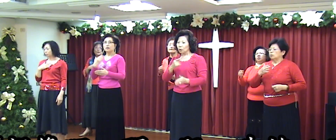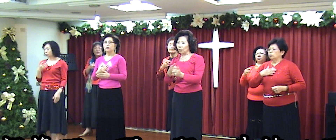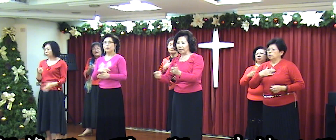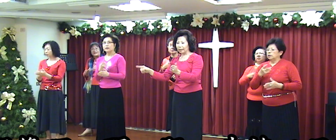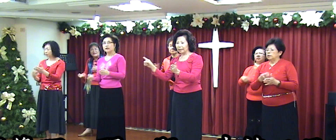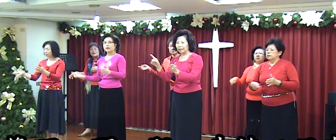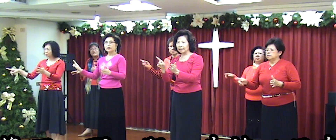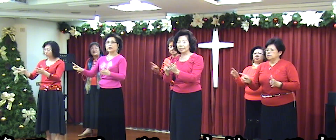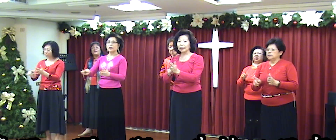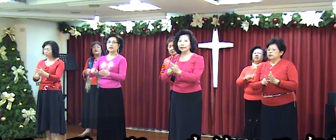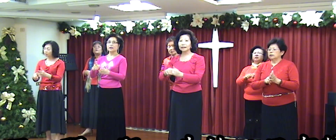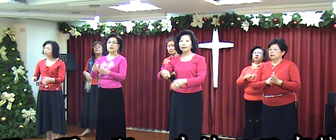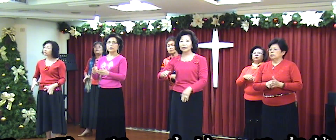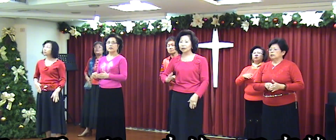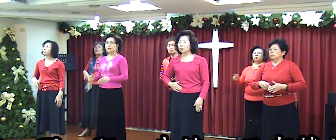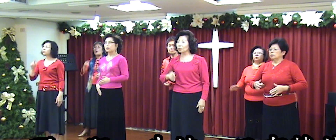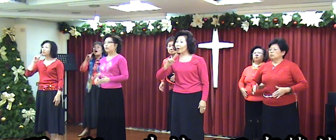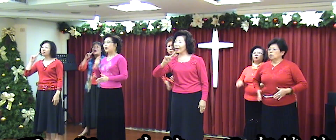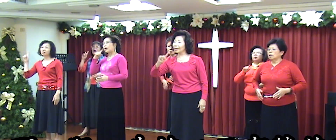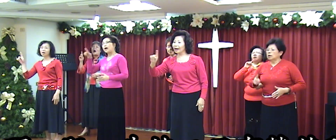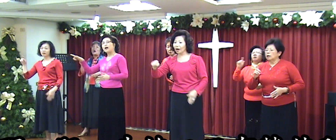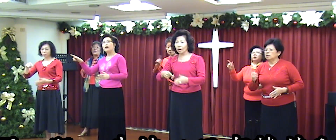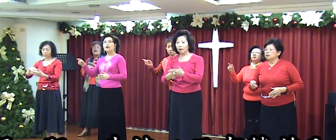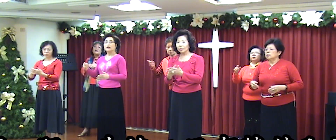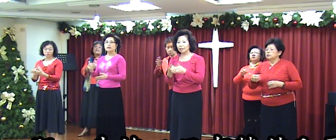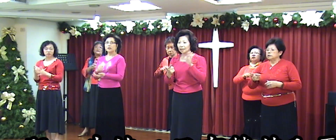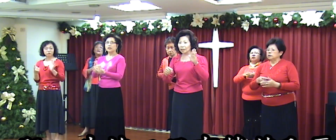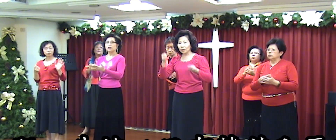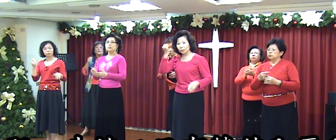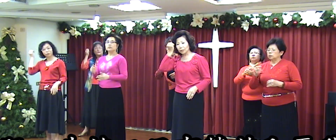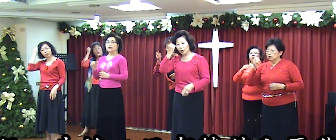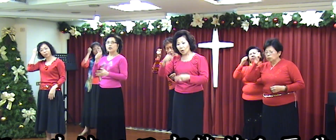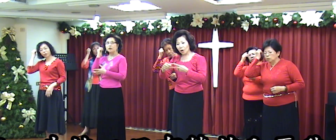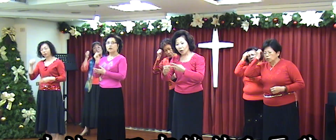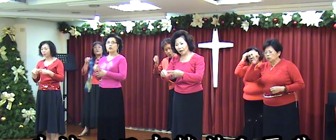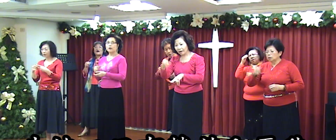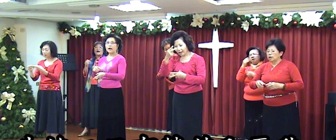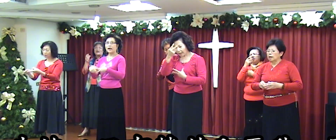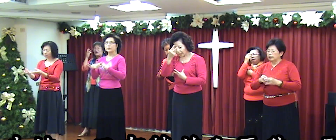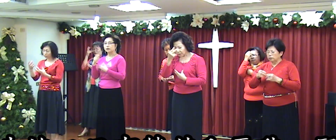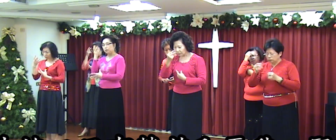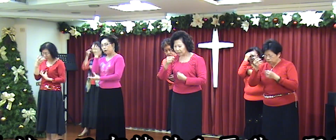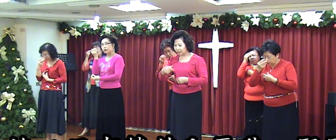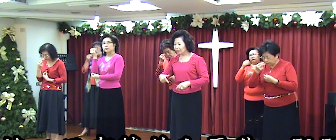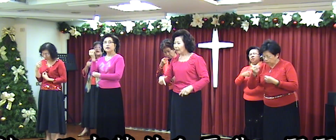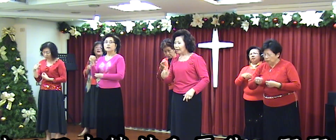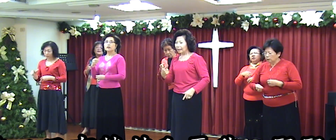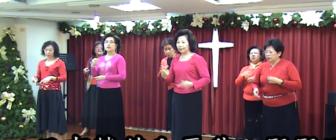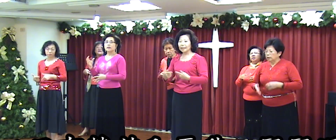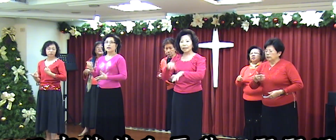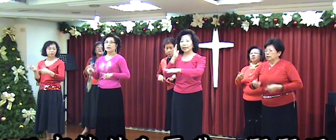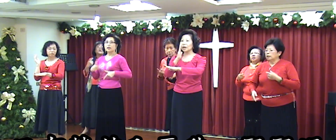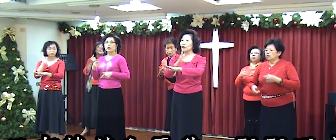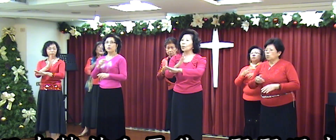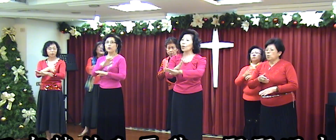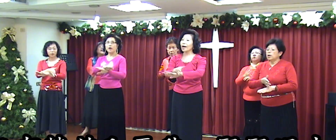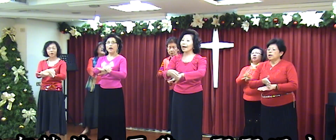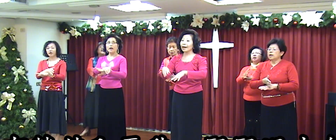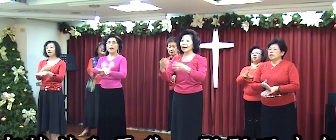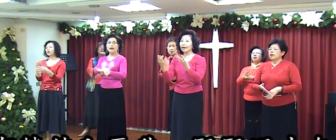愿一生我头是有路可加油想，紧紧过